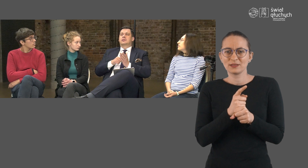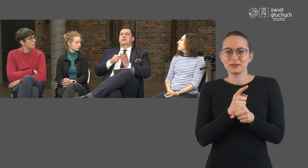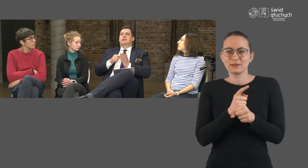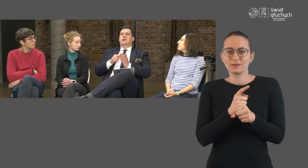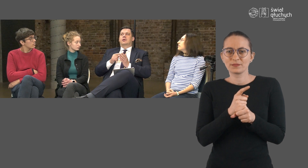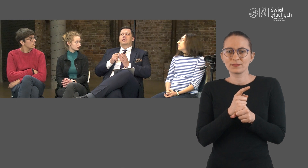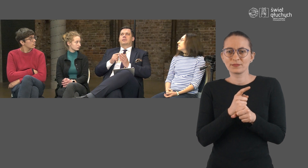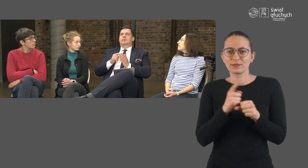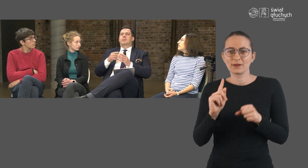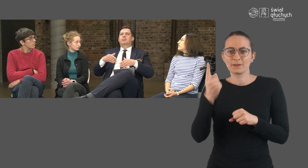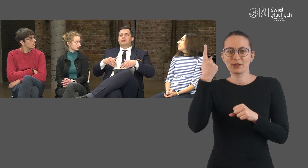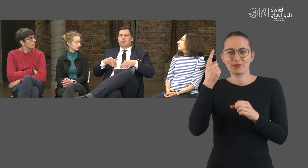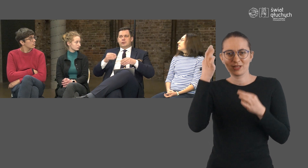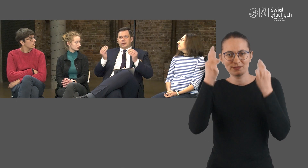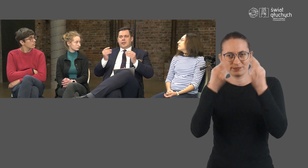to jest